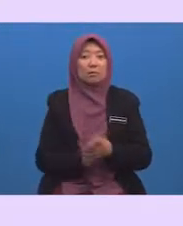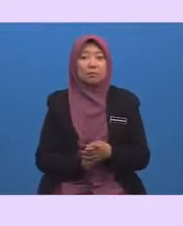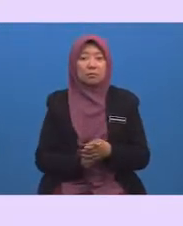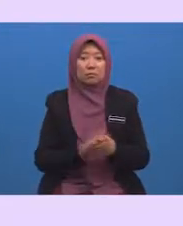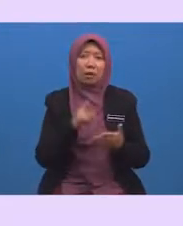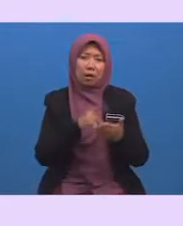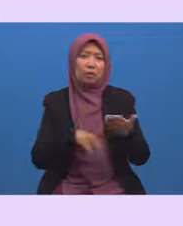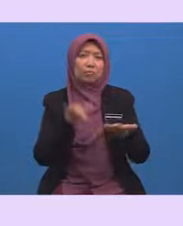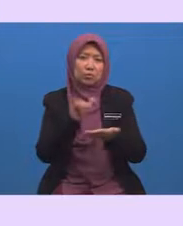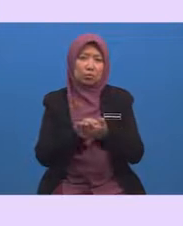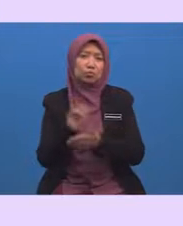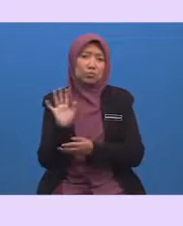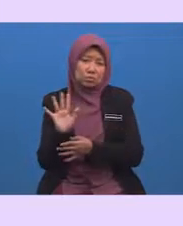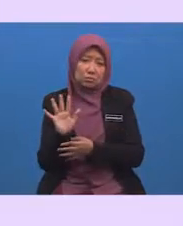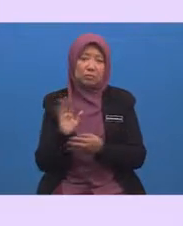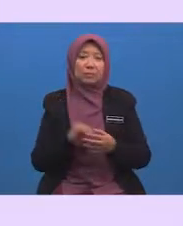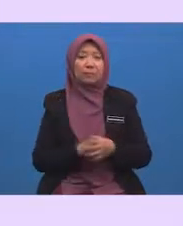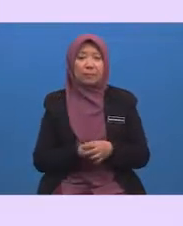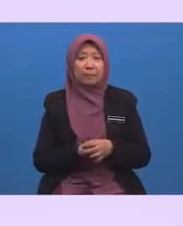Apa itu panca indera?